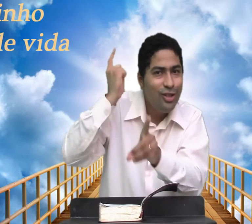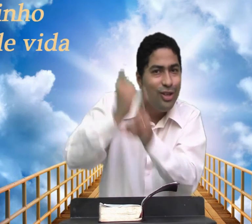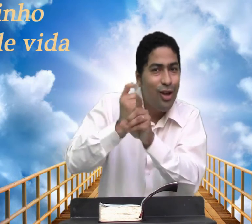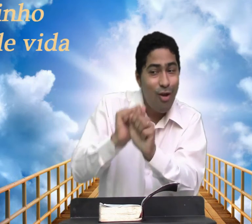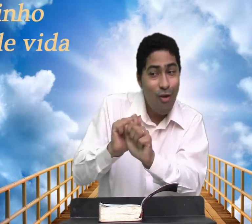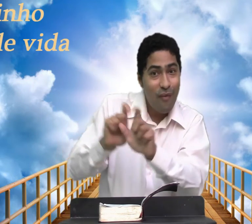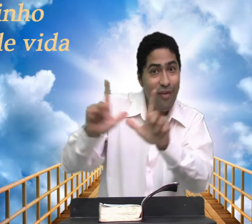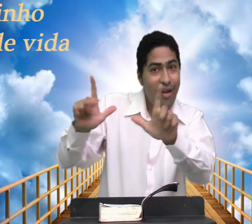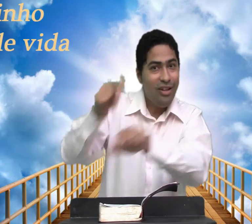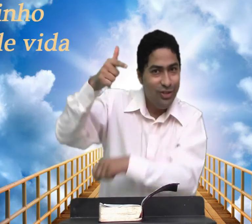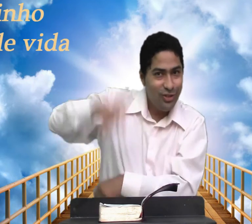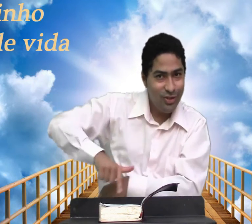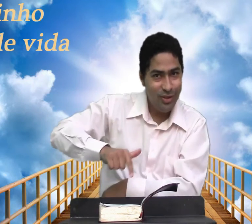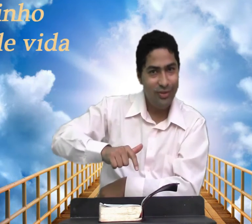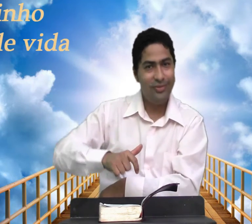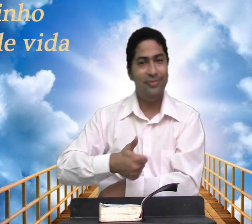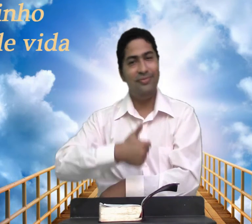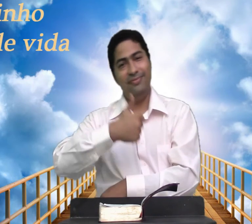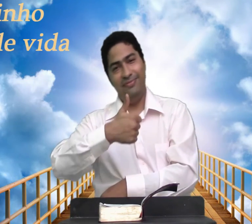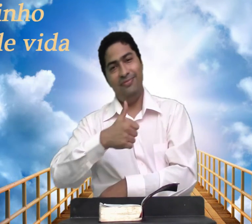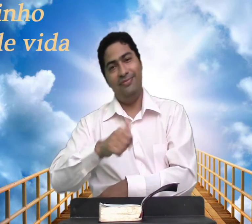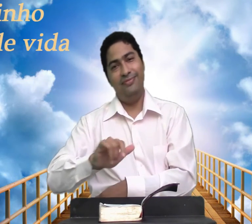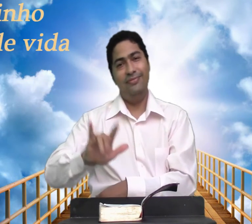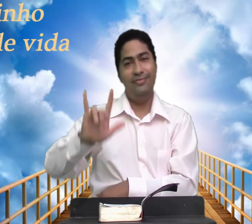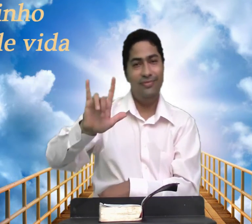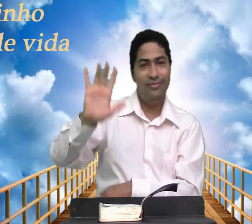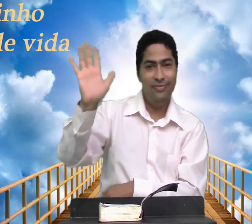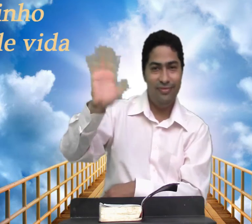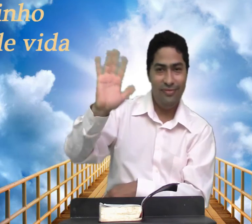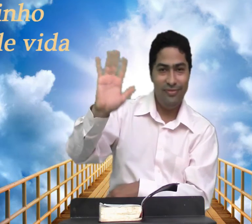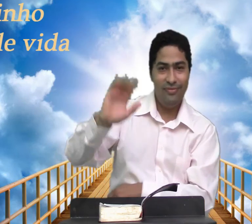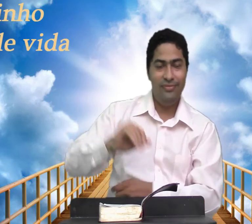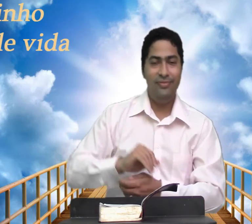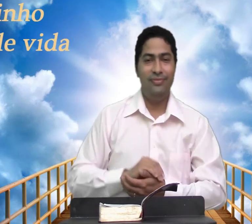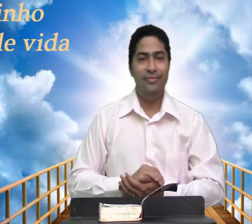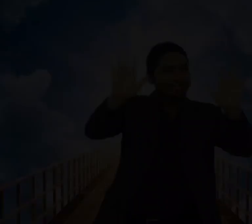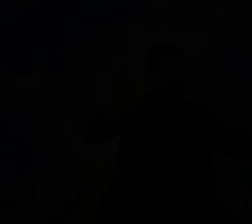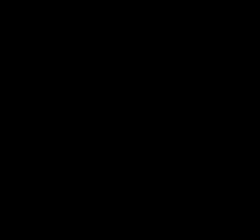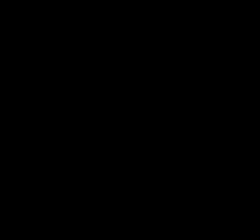programa. Tchau, tchau.